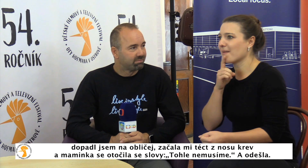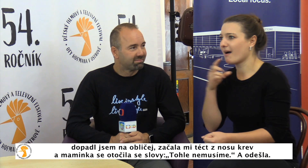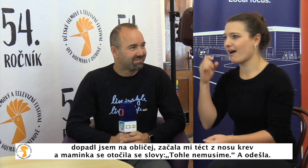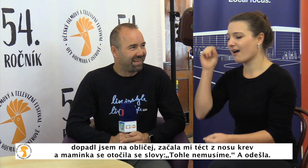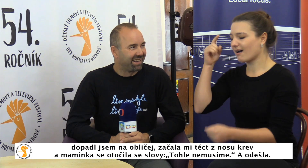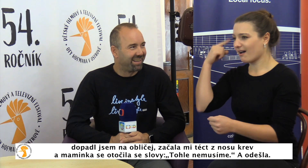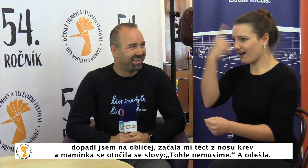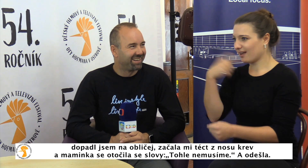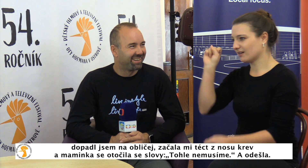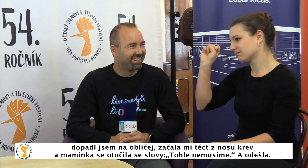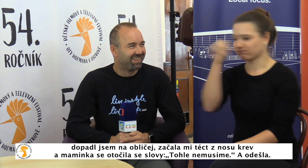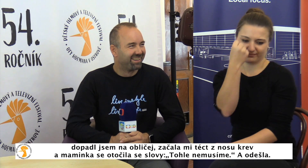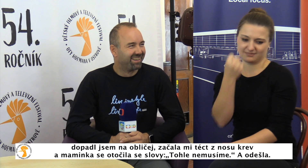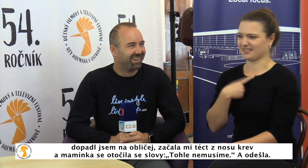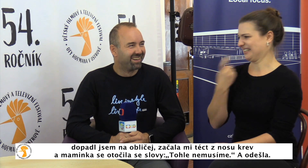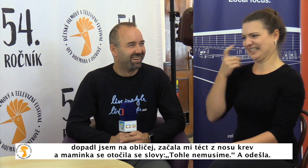odešla.